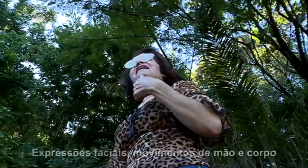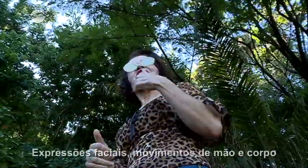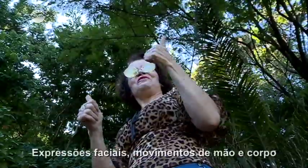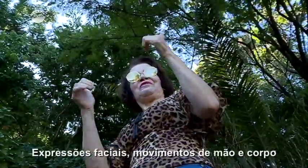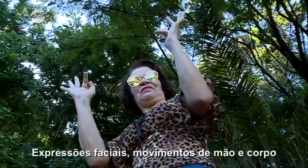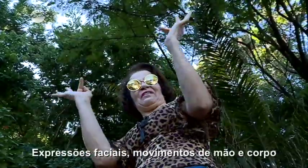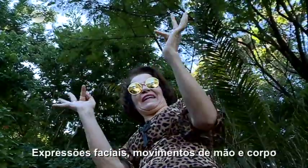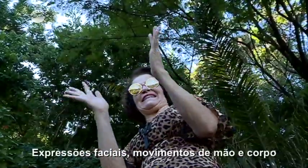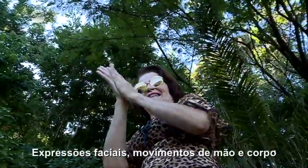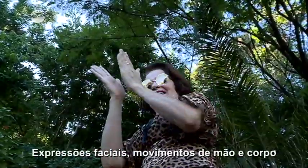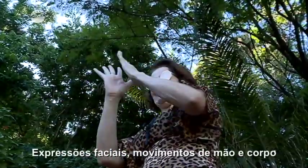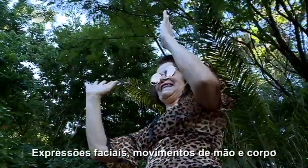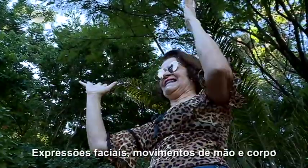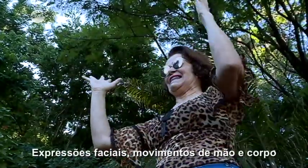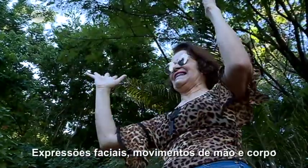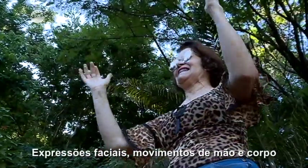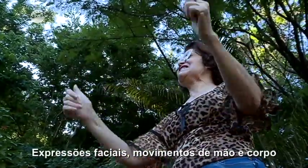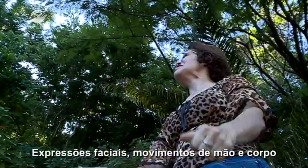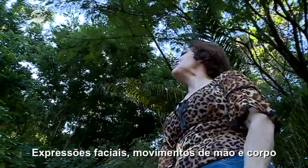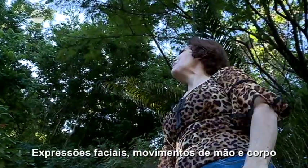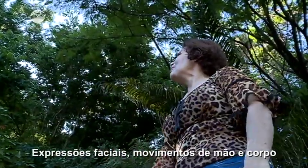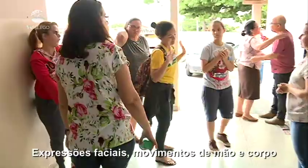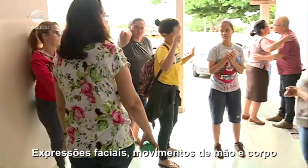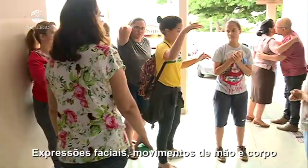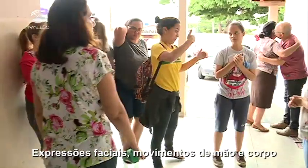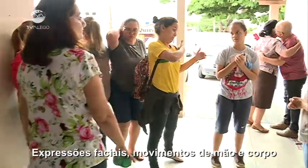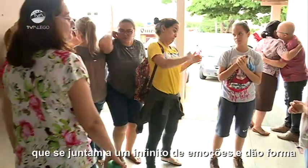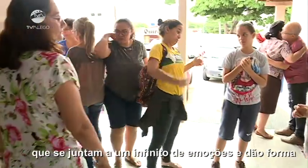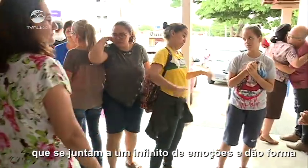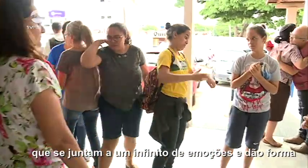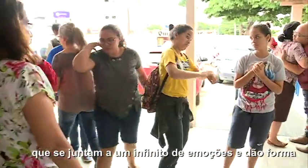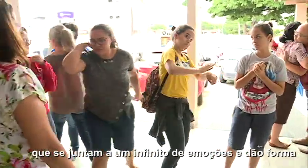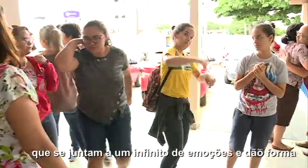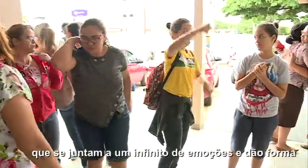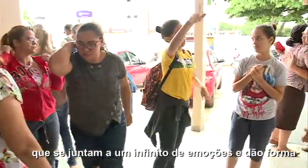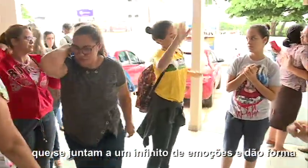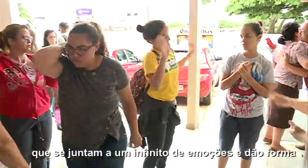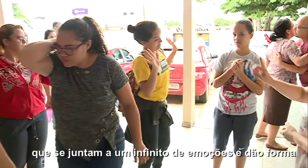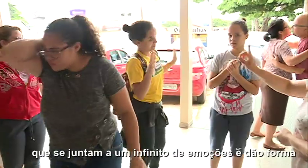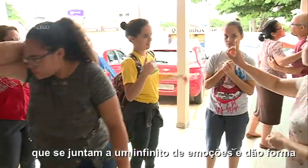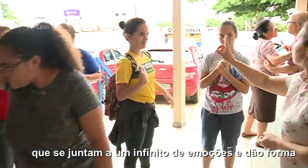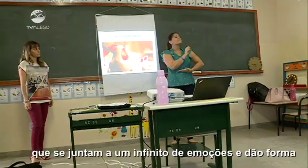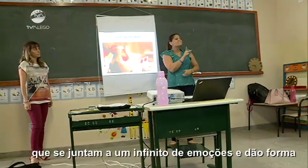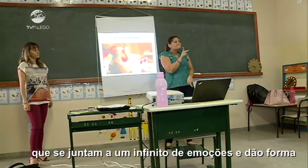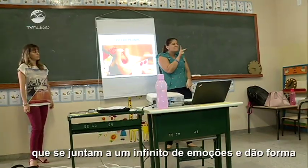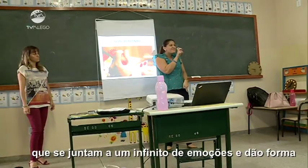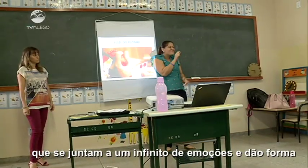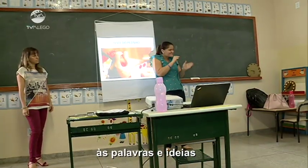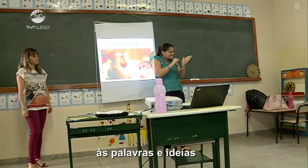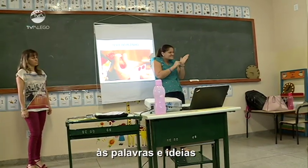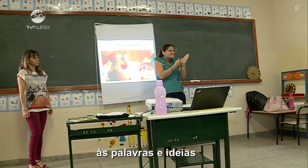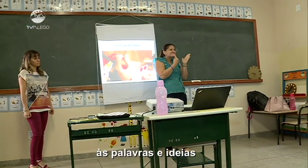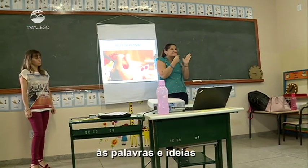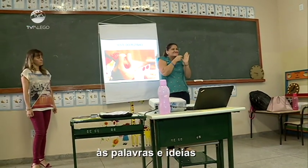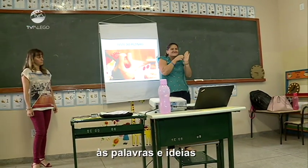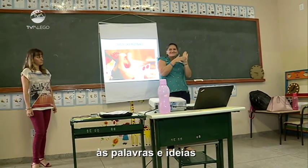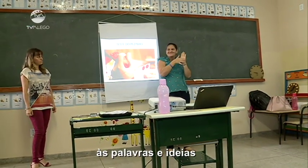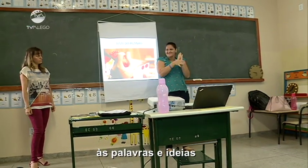Expressões faciais, movimentos de mão e corpo que se juntam ao infinito de emoções e dão formas às palavras e